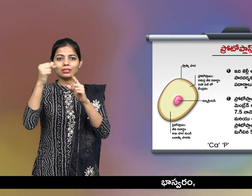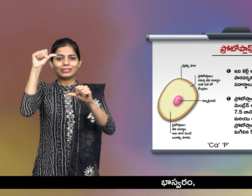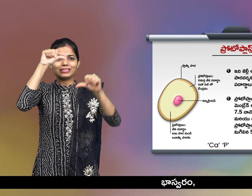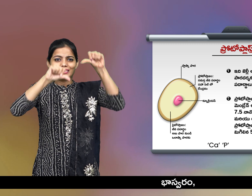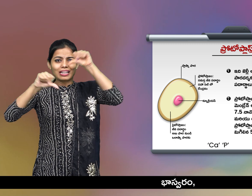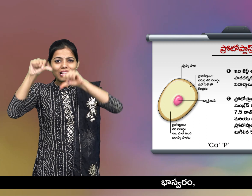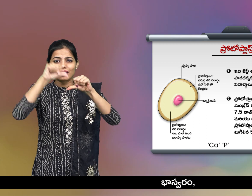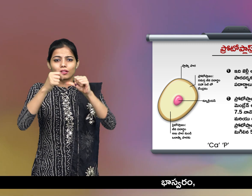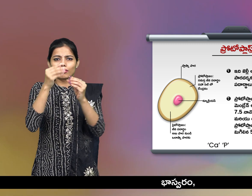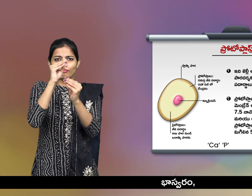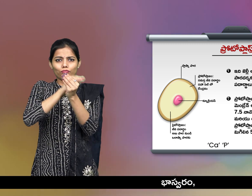భాస్వరం,